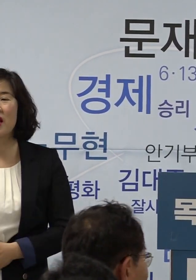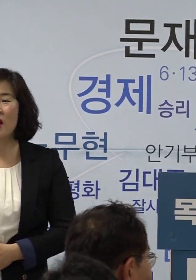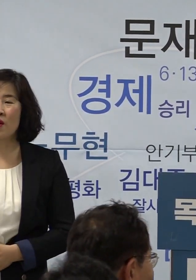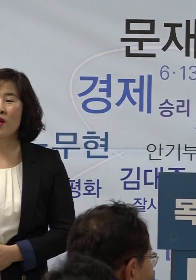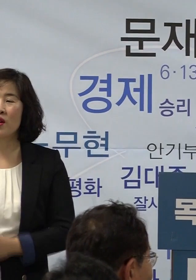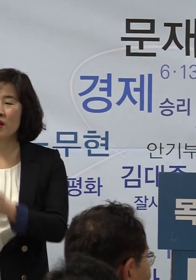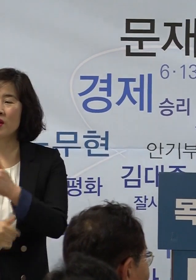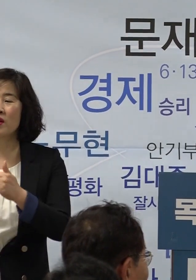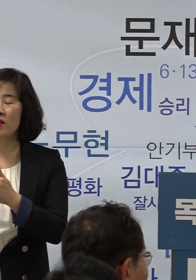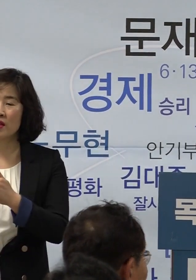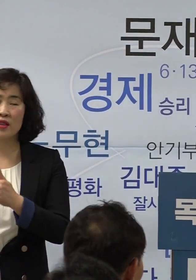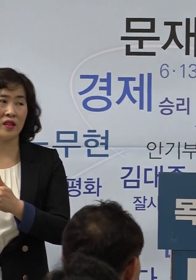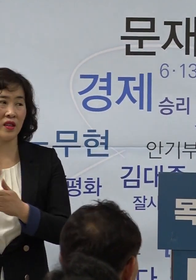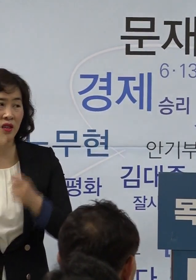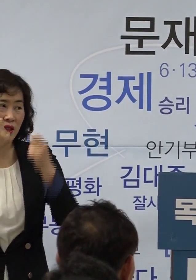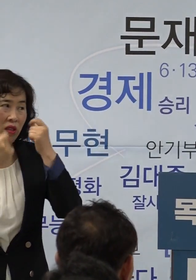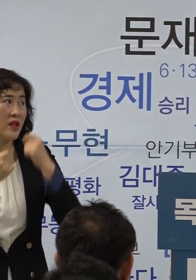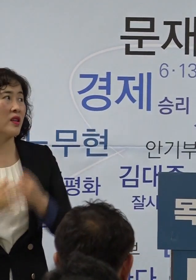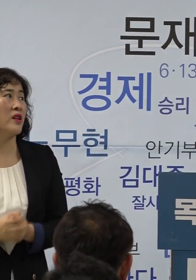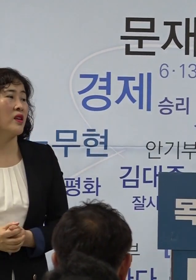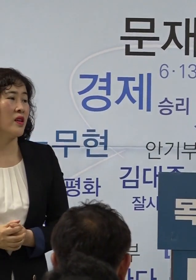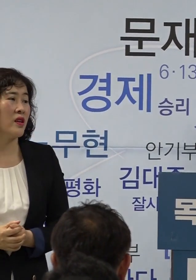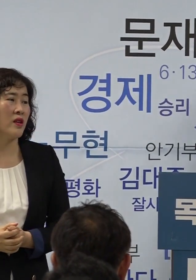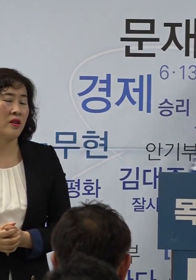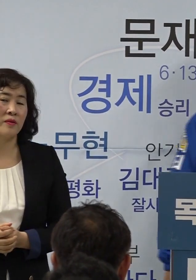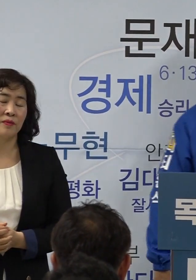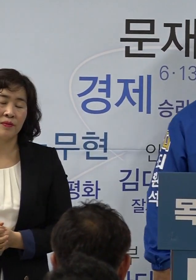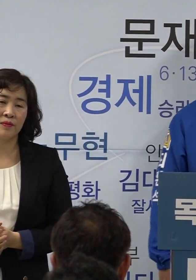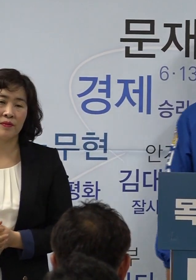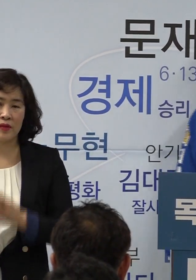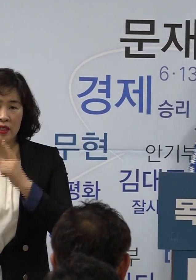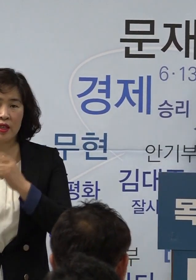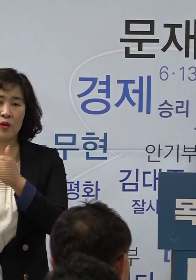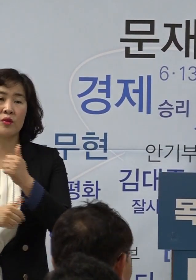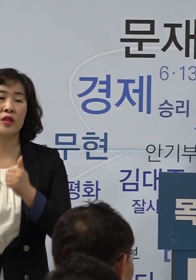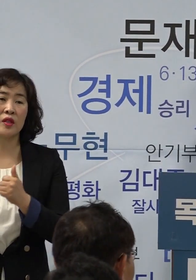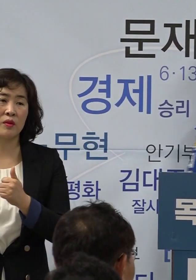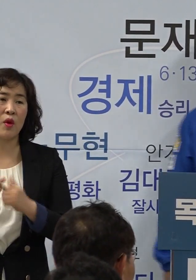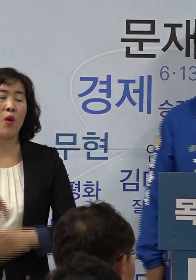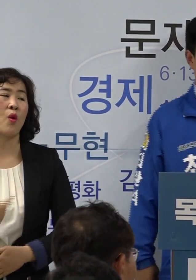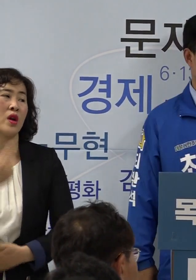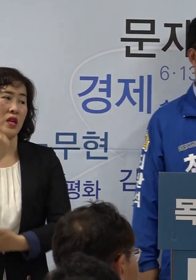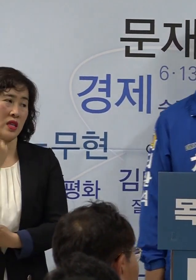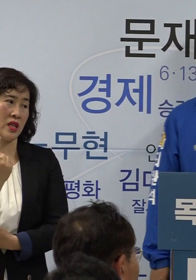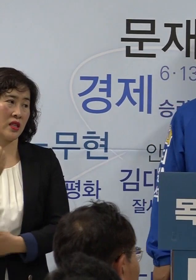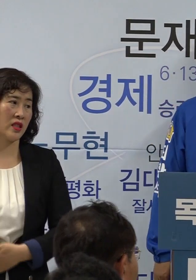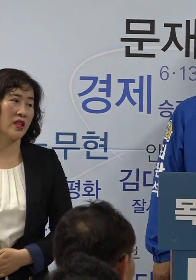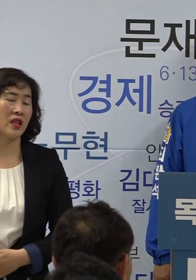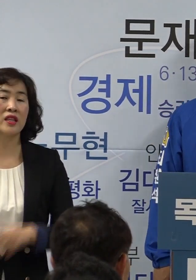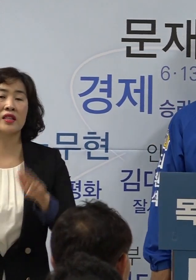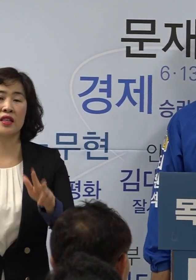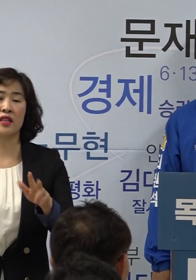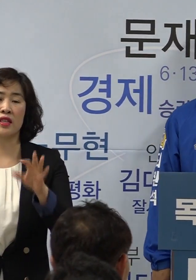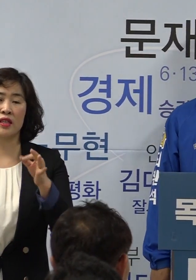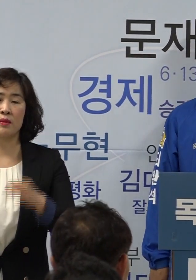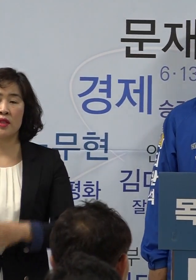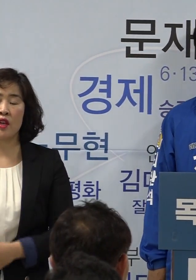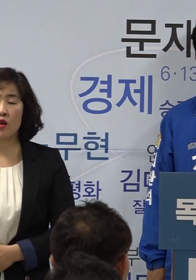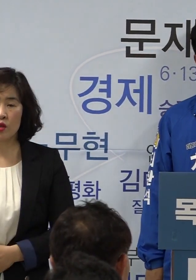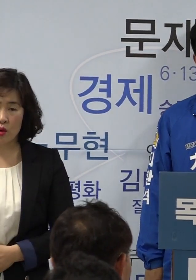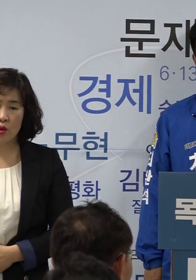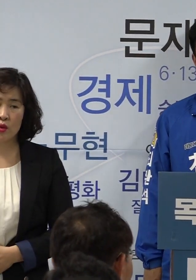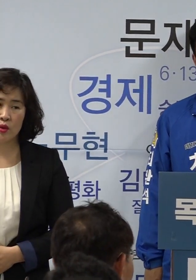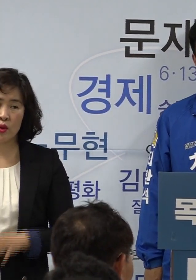우리 이기호 위원장이 눈물이 나서 정말 우리 이기호 위원장께서 혼자 지켰는데 이제 김영록 장관님